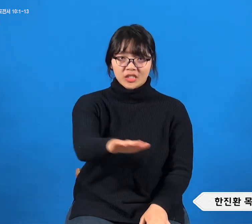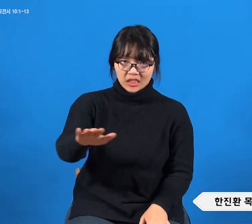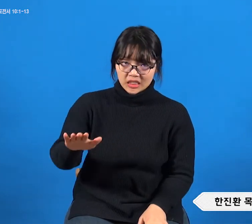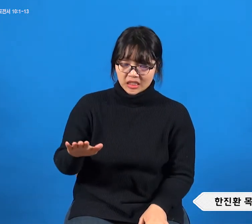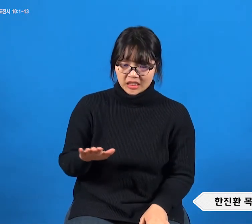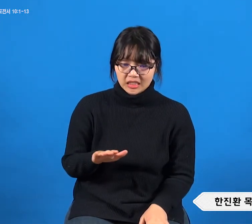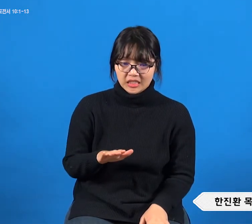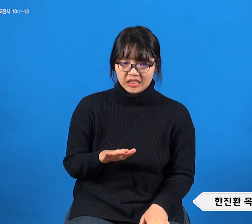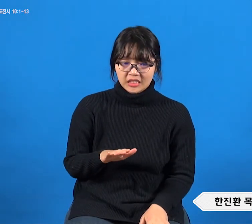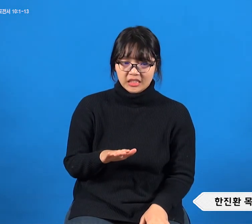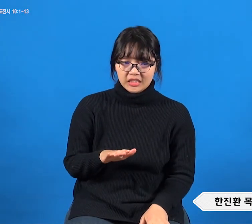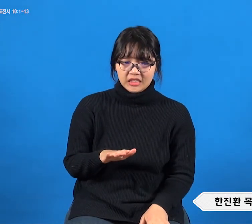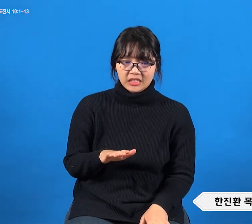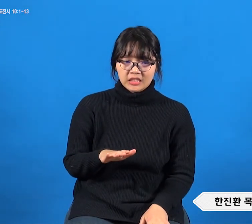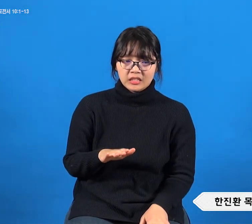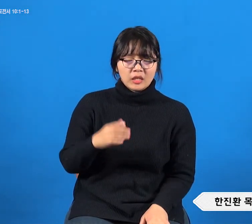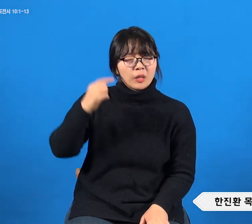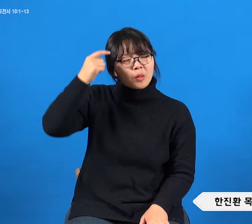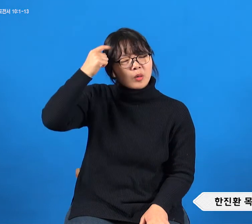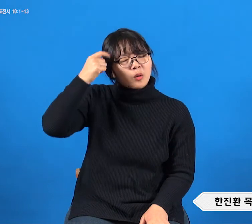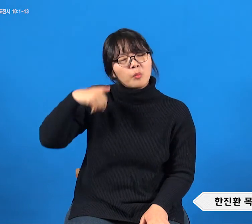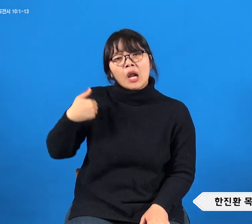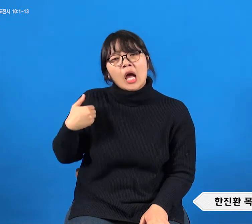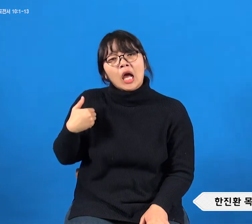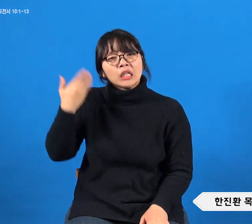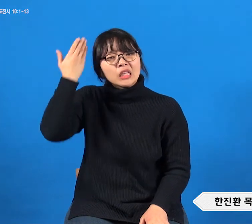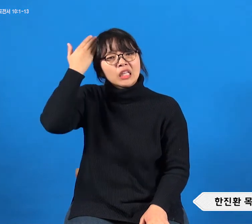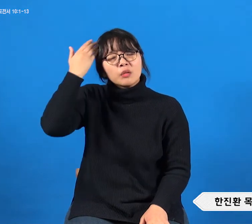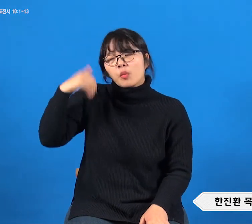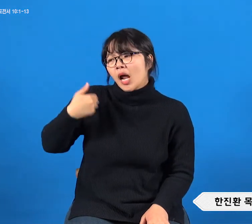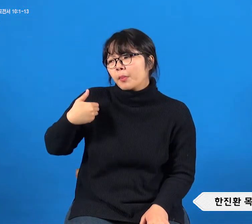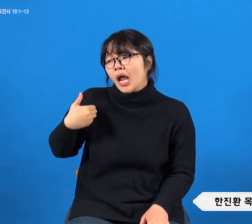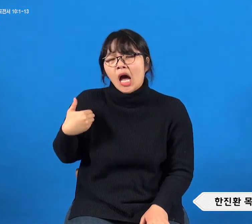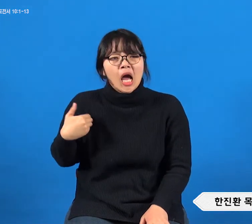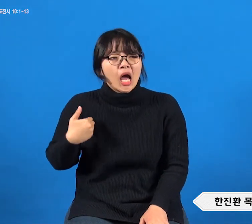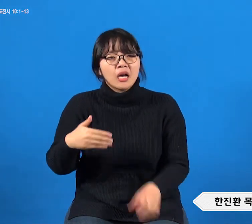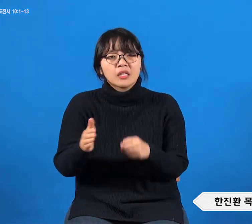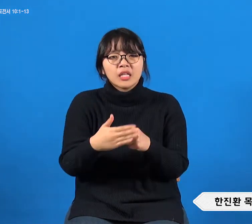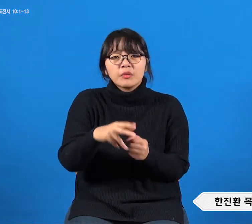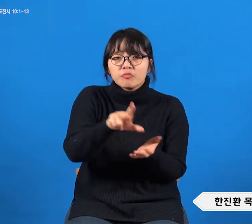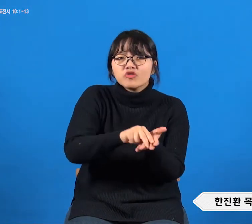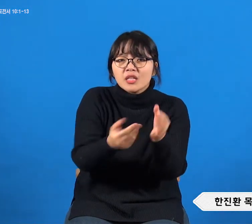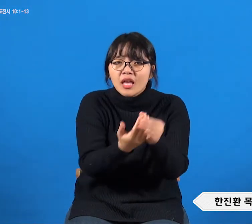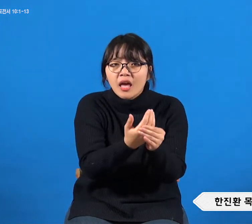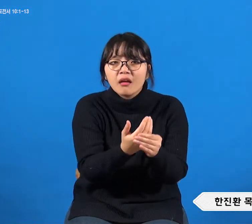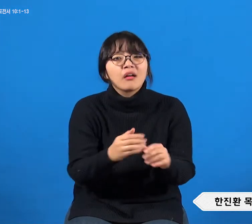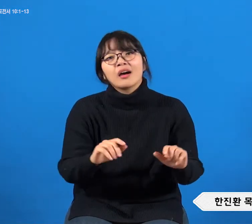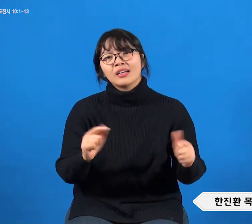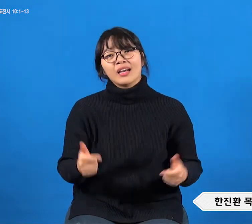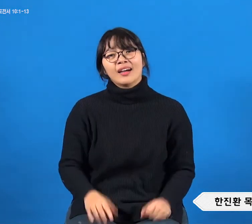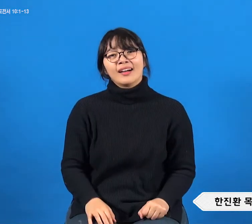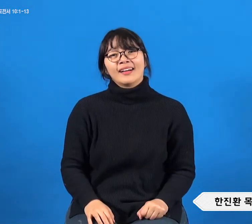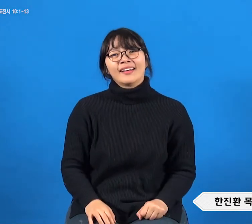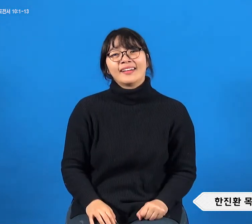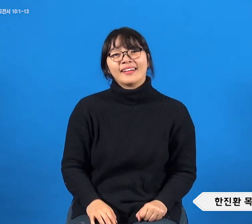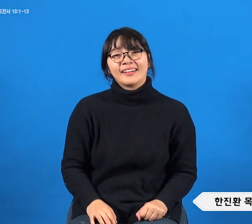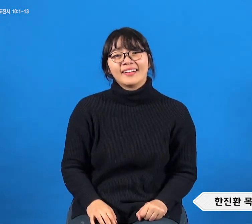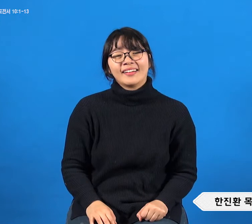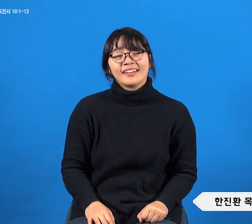우리가 무슨 이론이 없어서 문제가 되는 것이 아닙니다. 이론을 몰라서 문제가 생기는 것이